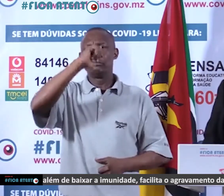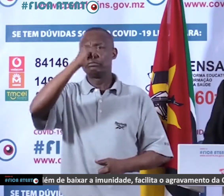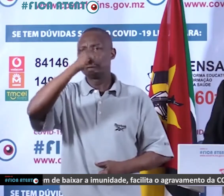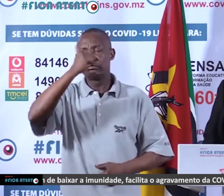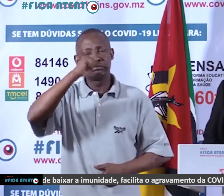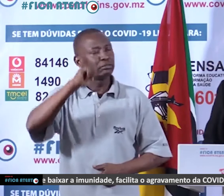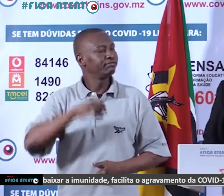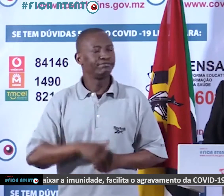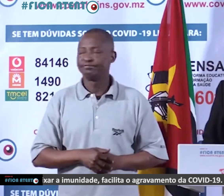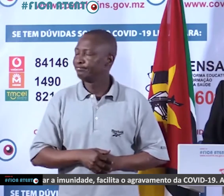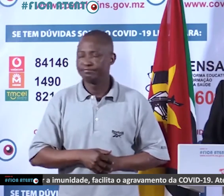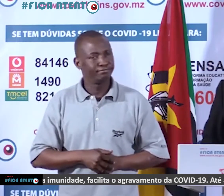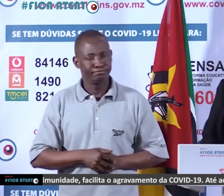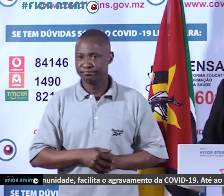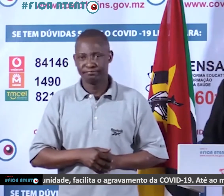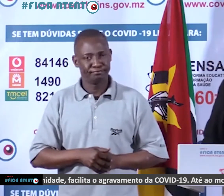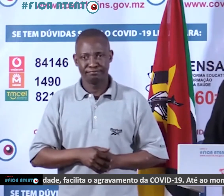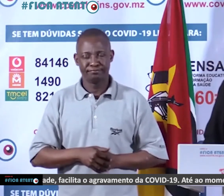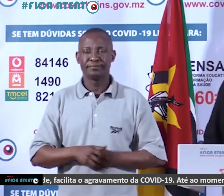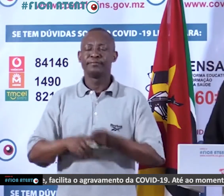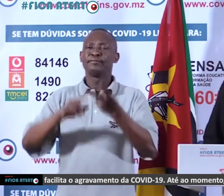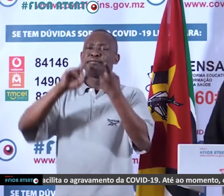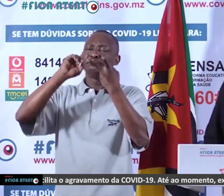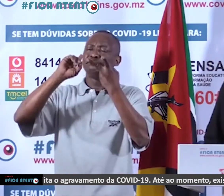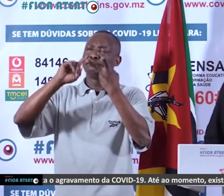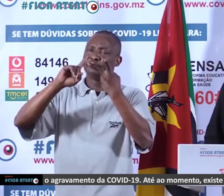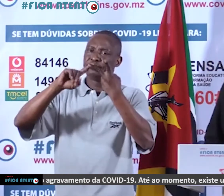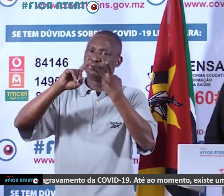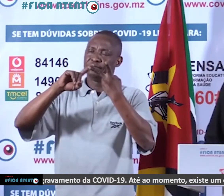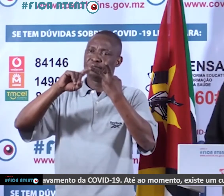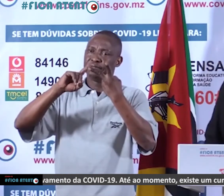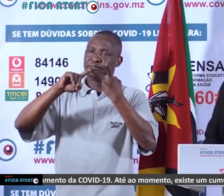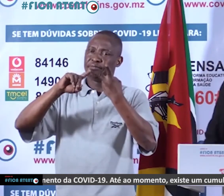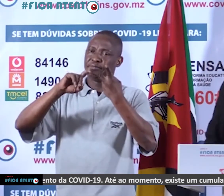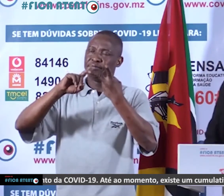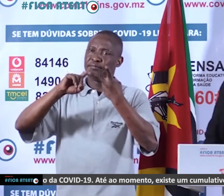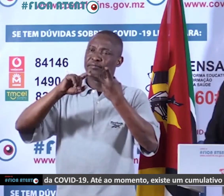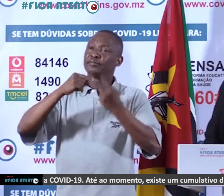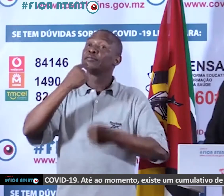bebida alcoólica. E também dizer que o